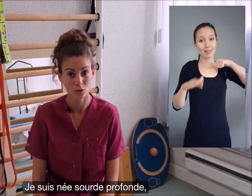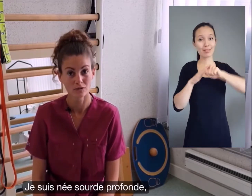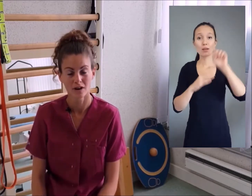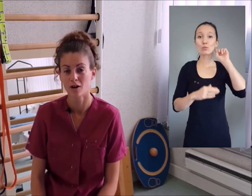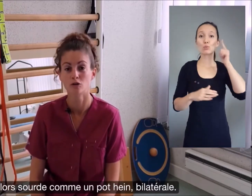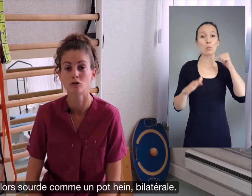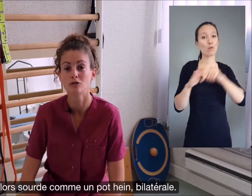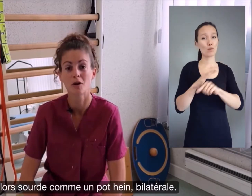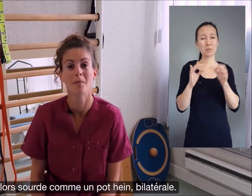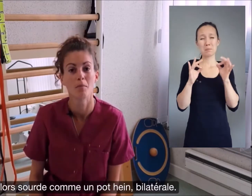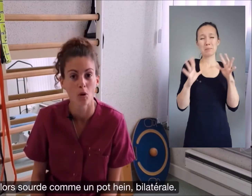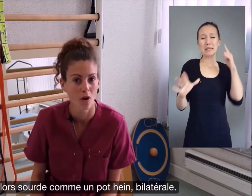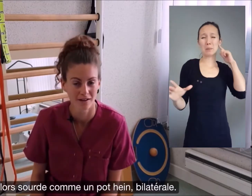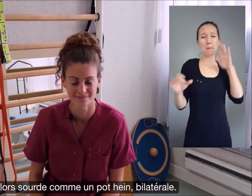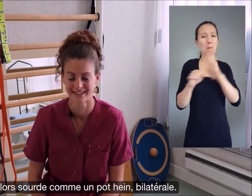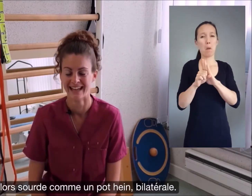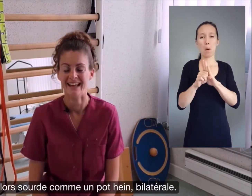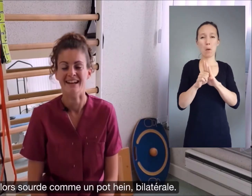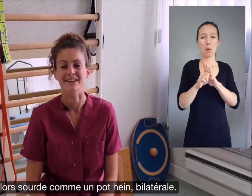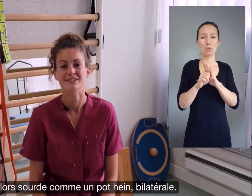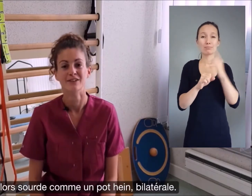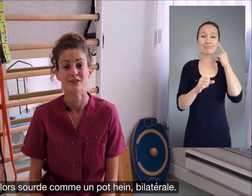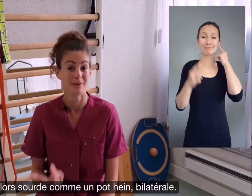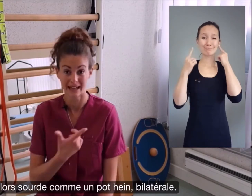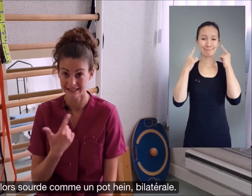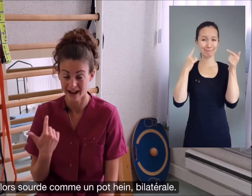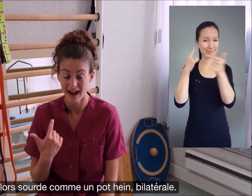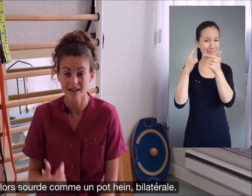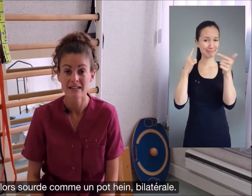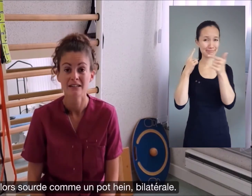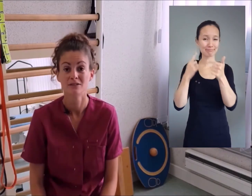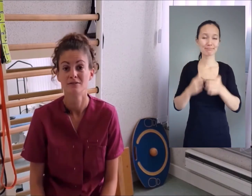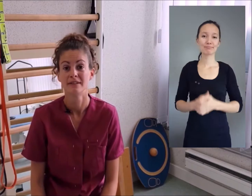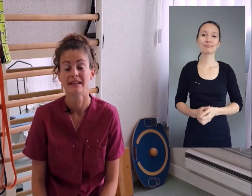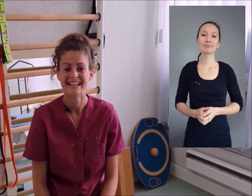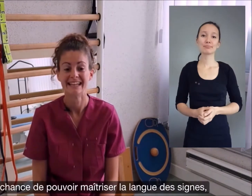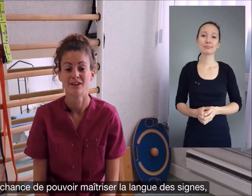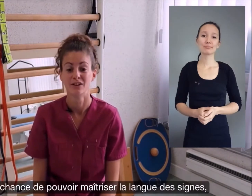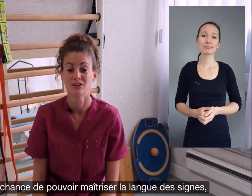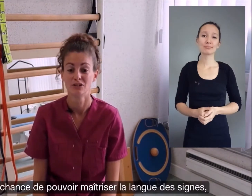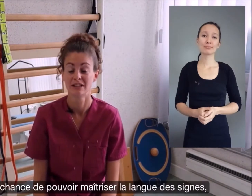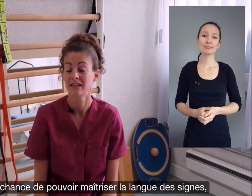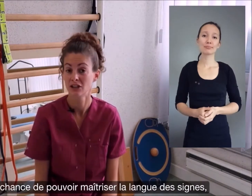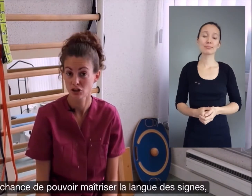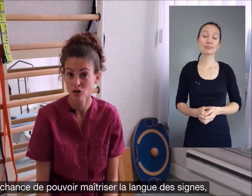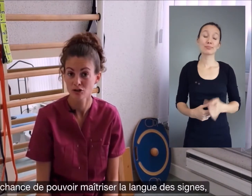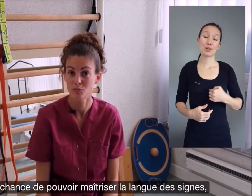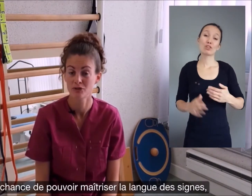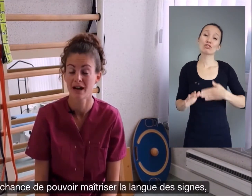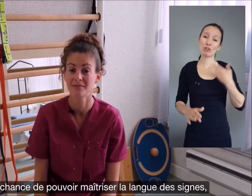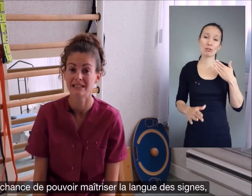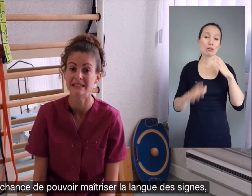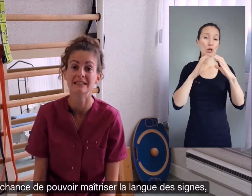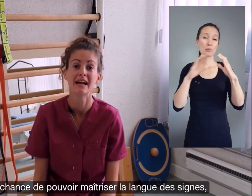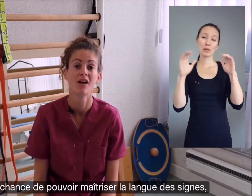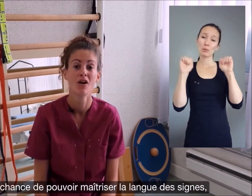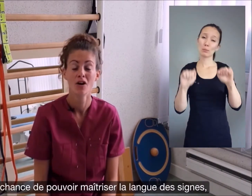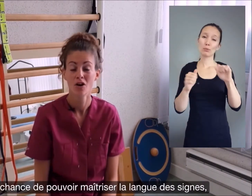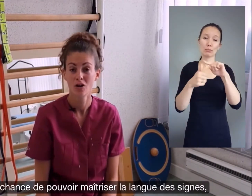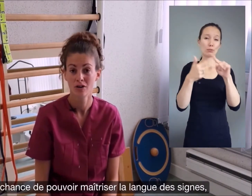profonde, alors saute comme un poids de bilatéral et j'ai la chance de pouvoir maîtriser